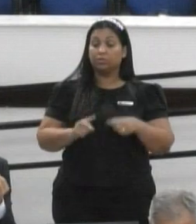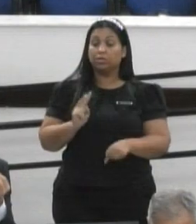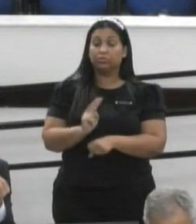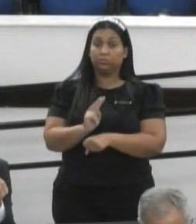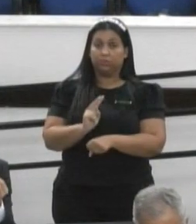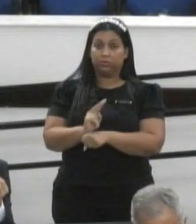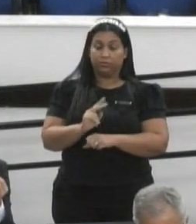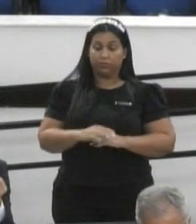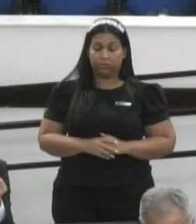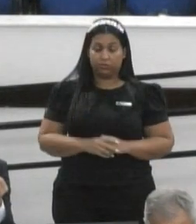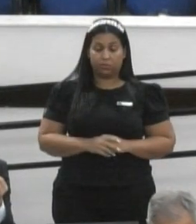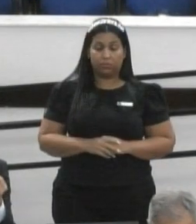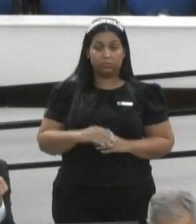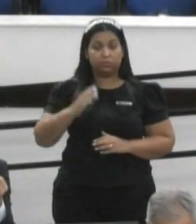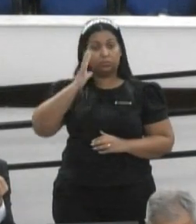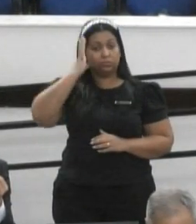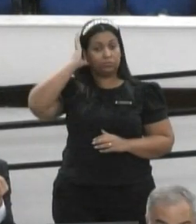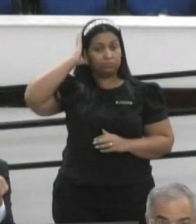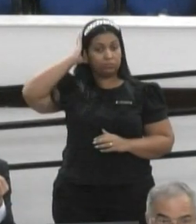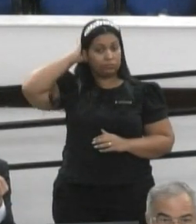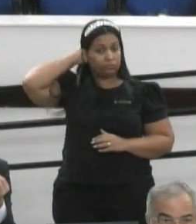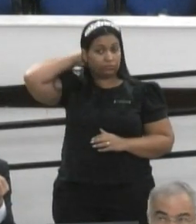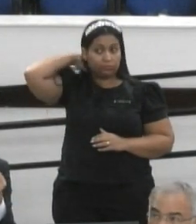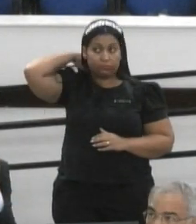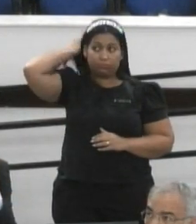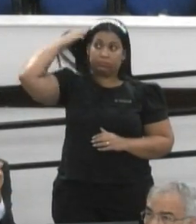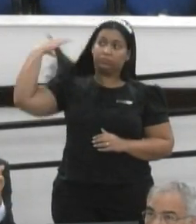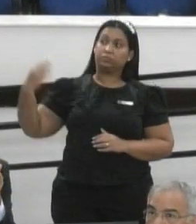preservação. Vereador, mais 1 minuto.